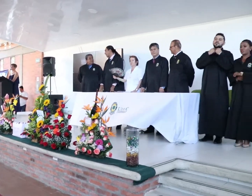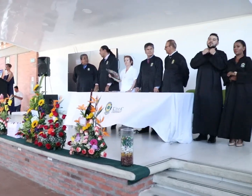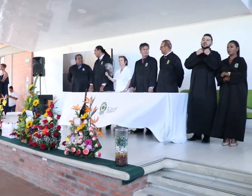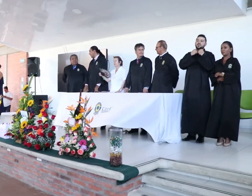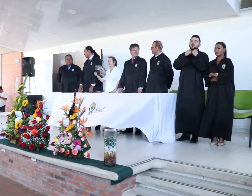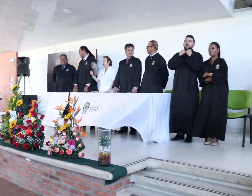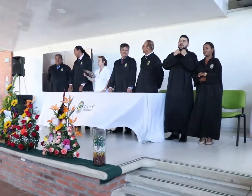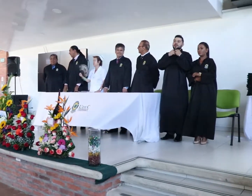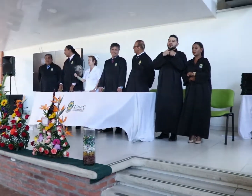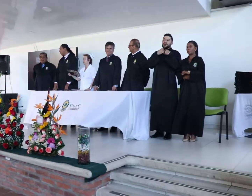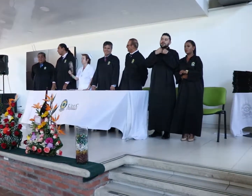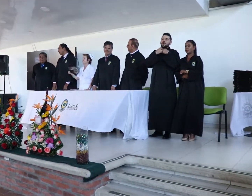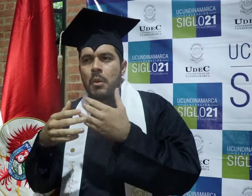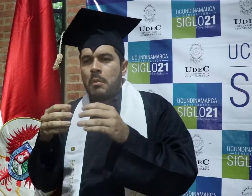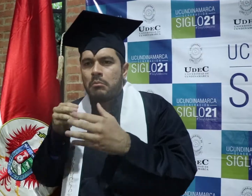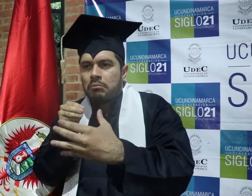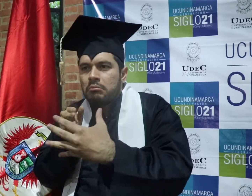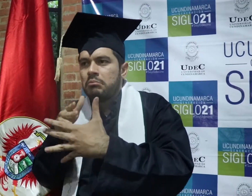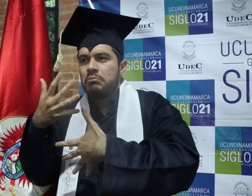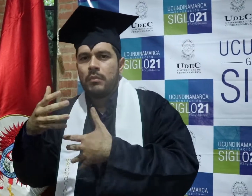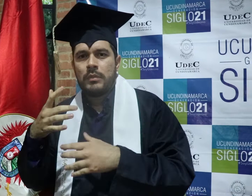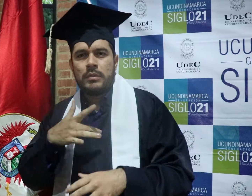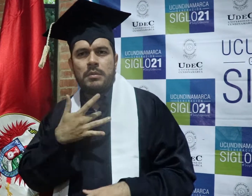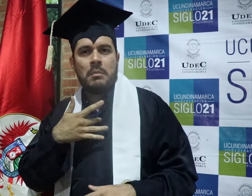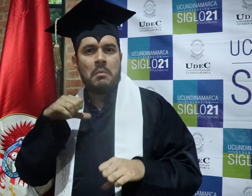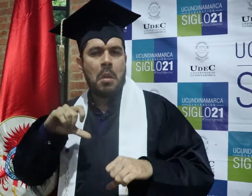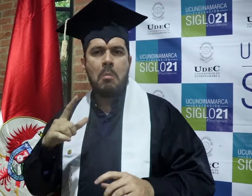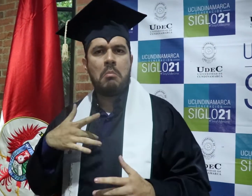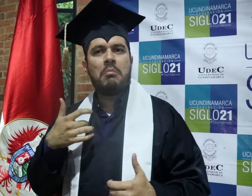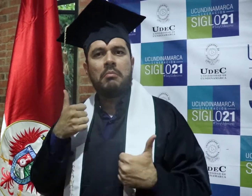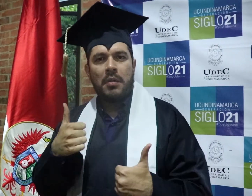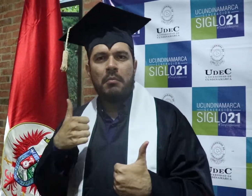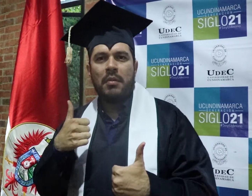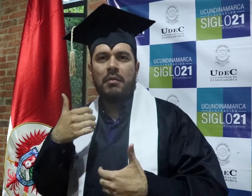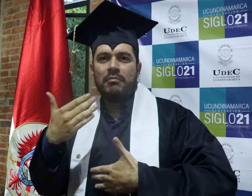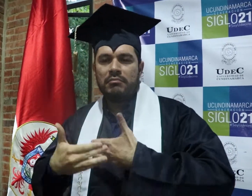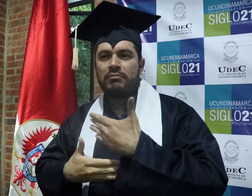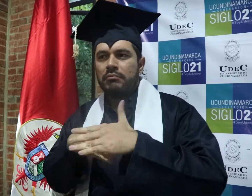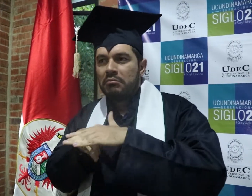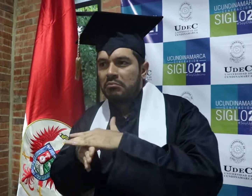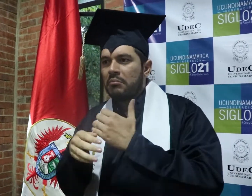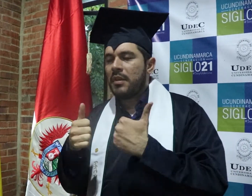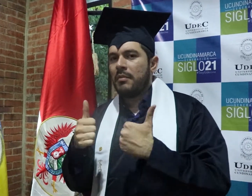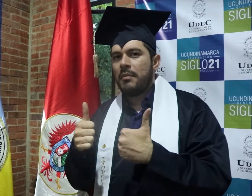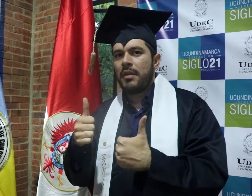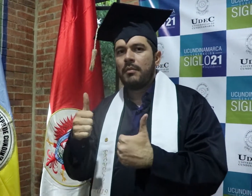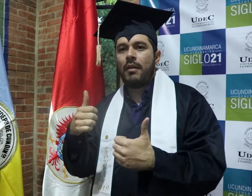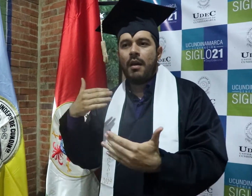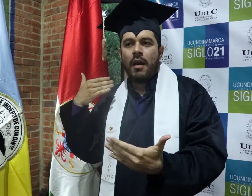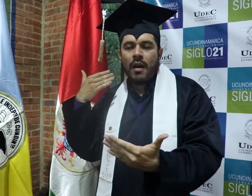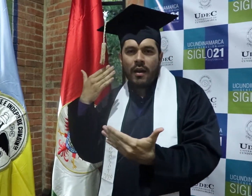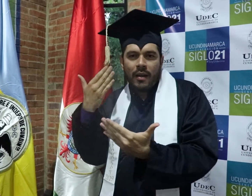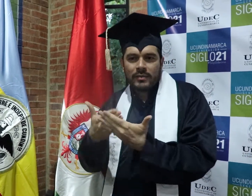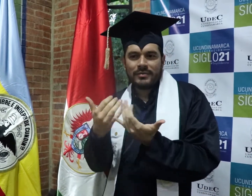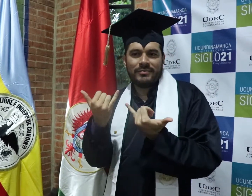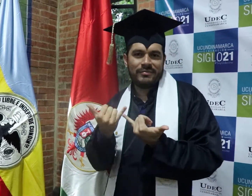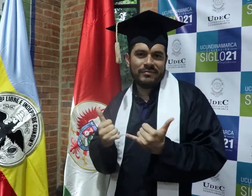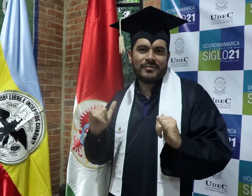proceso que iniciaba en la universidad por primera vez, pero se logró y fue un proceso que me gustó y que me sentí